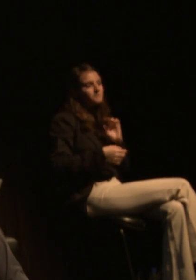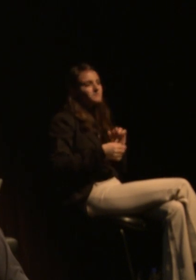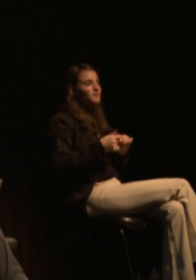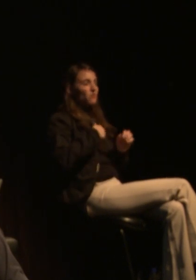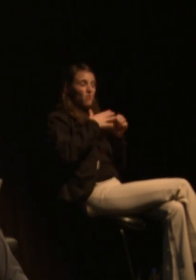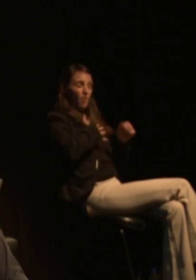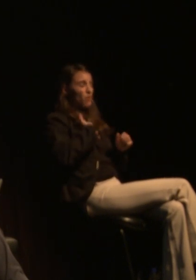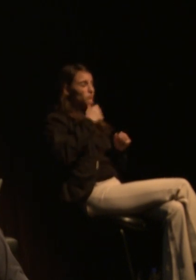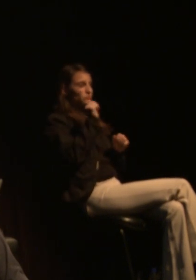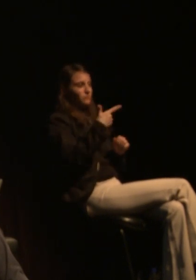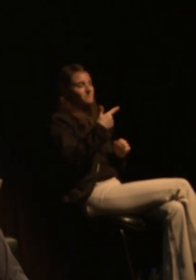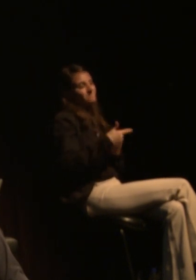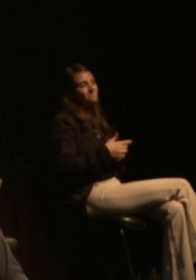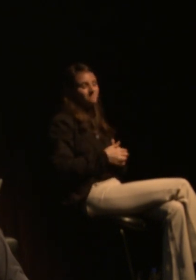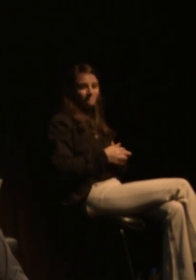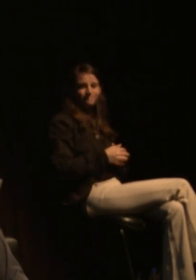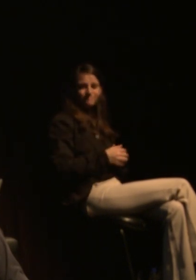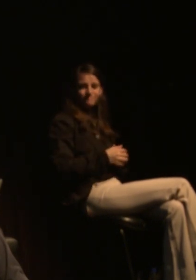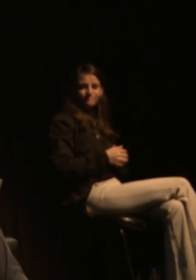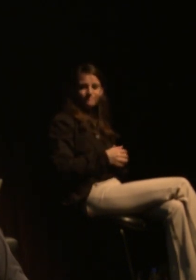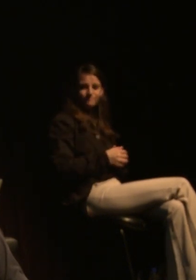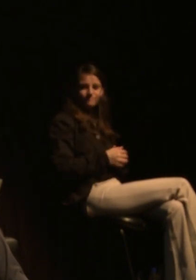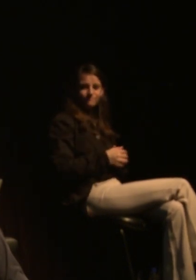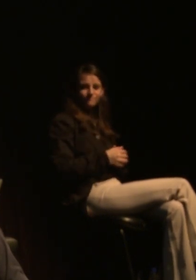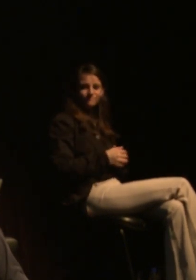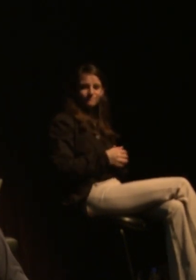mais gosto de todas essas mulheres.